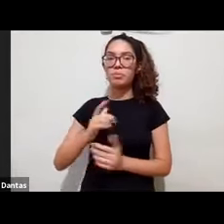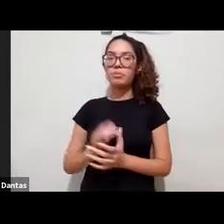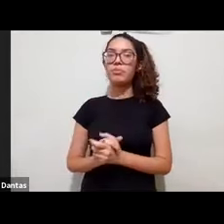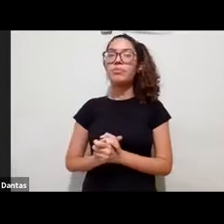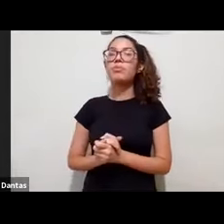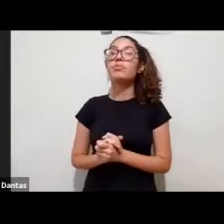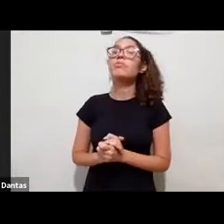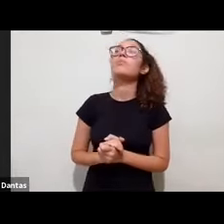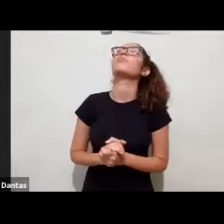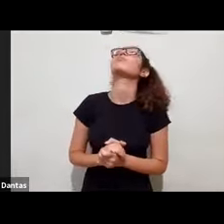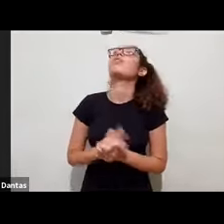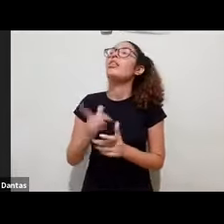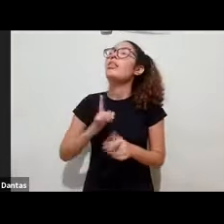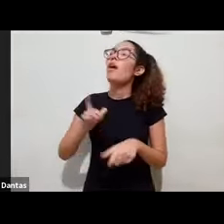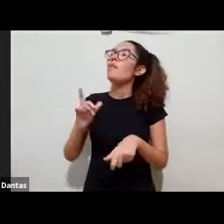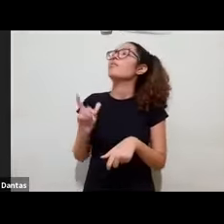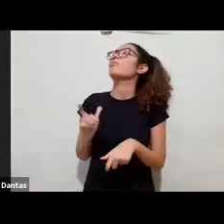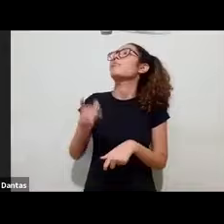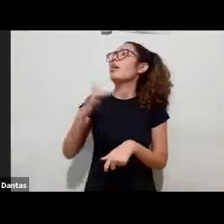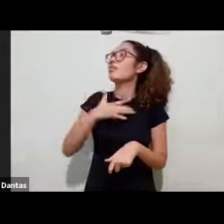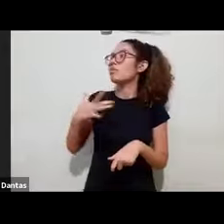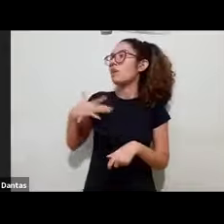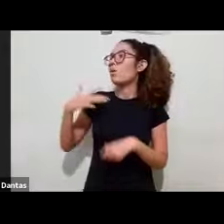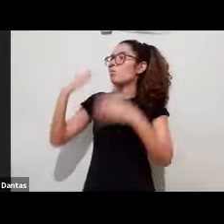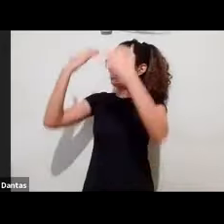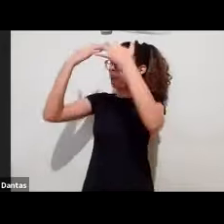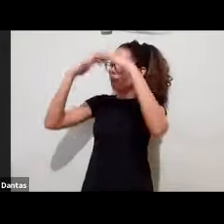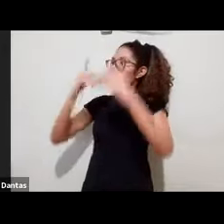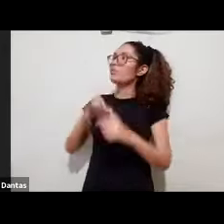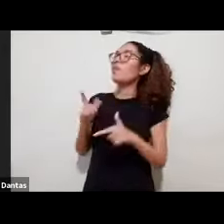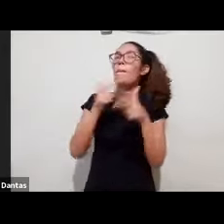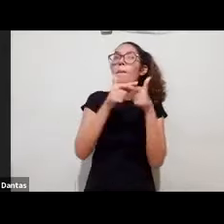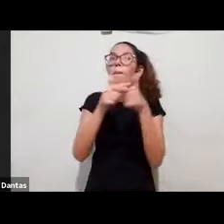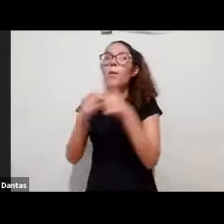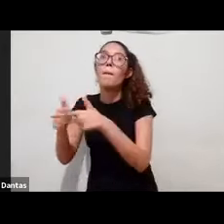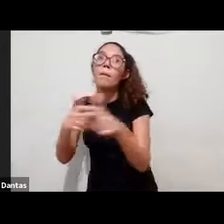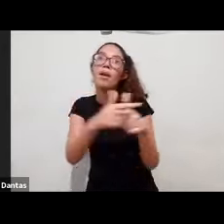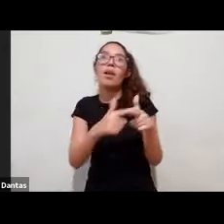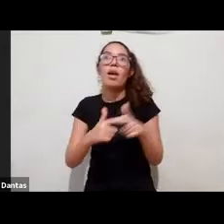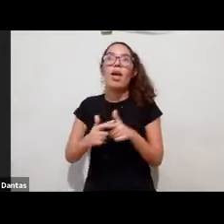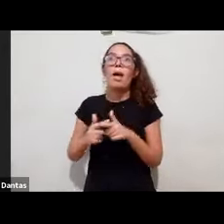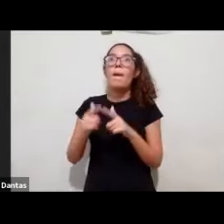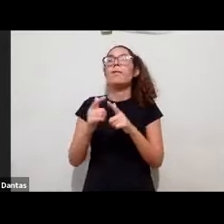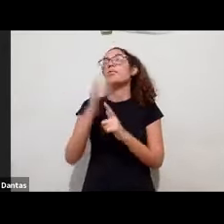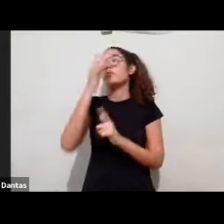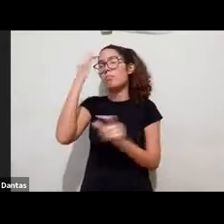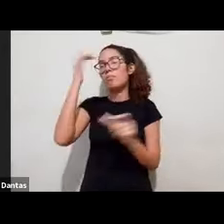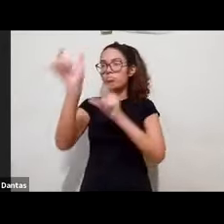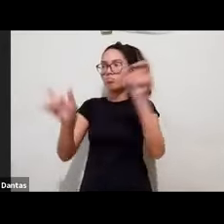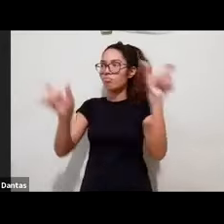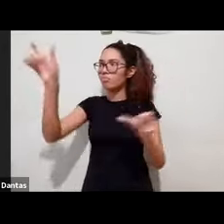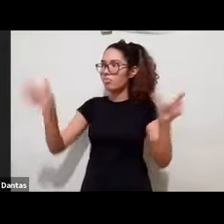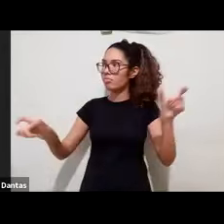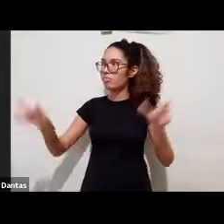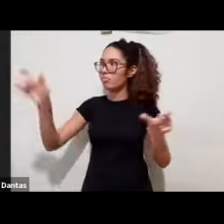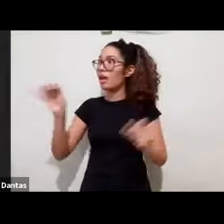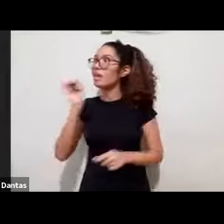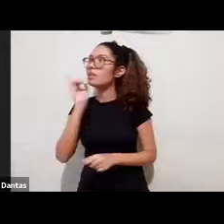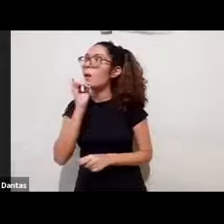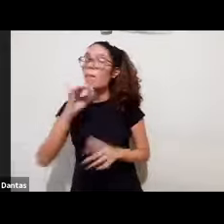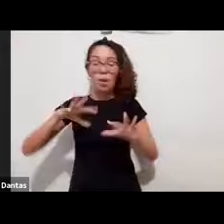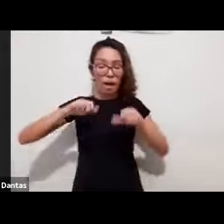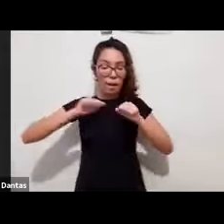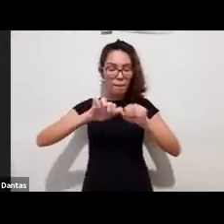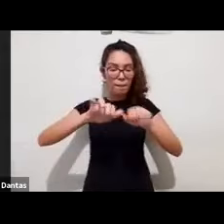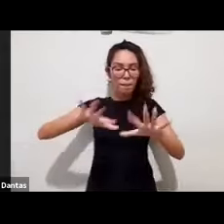crescer em demanda progressivamente, né? No sentido de que a pandemia vai passar e a pandemia de saúde mental, que já existia